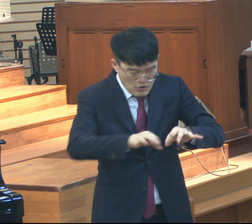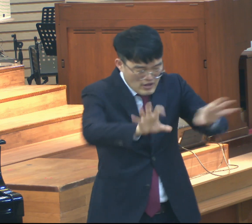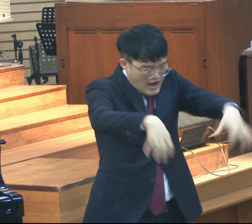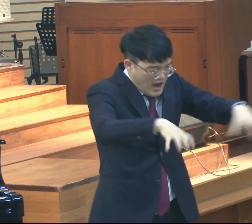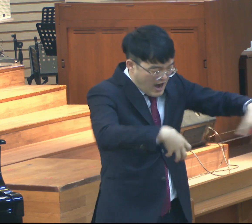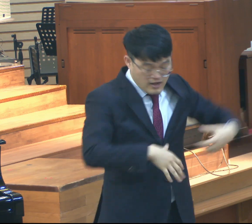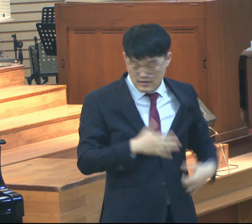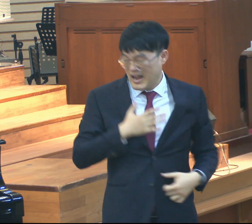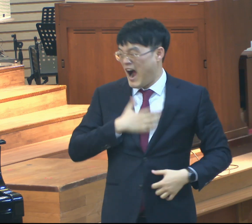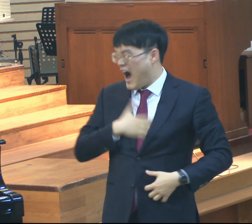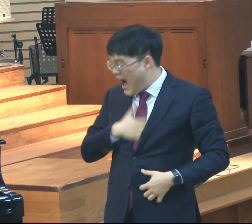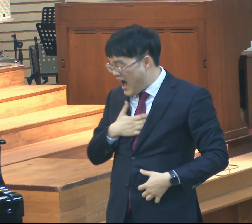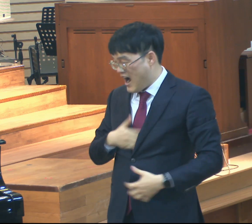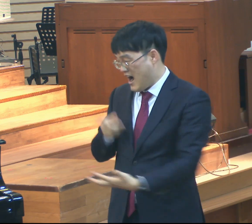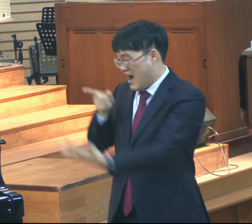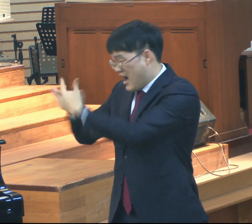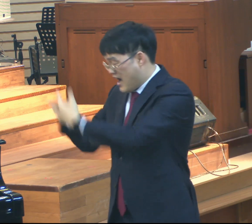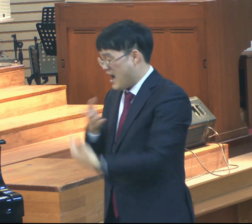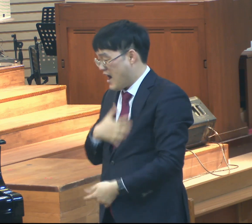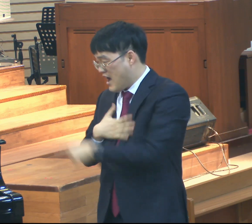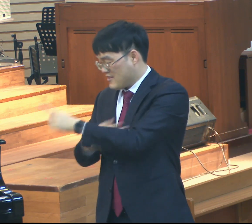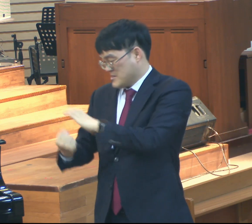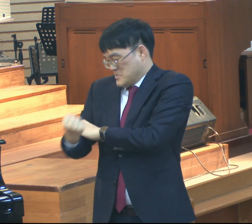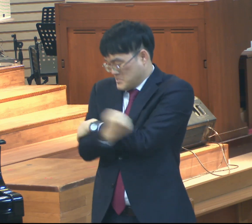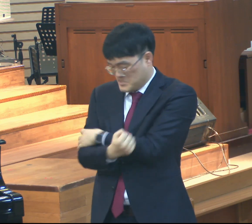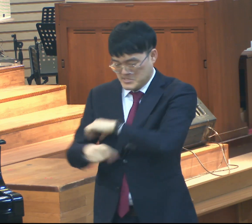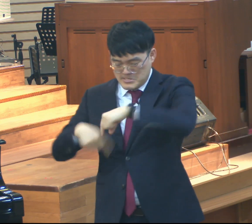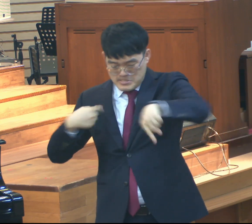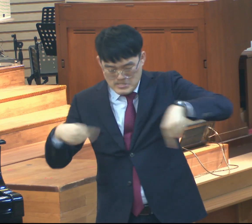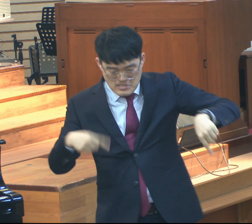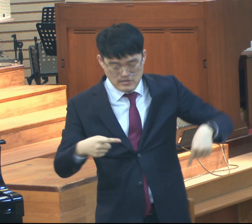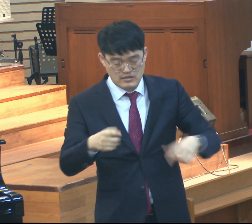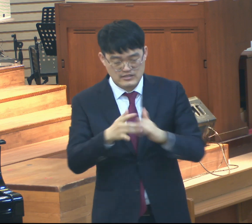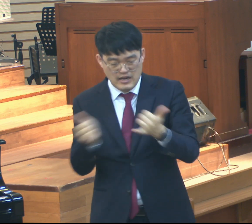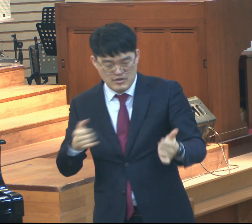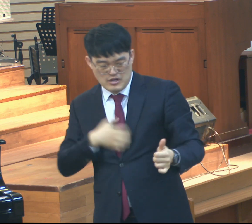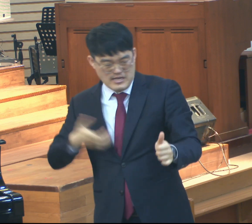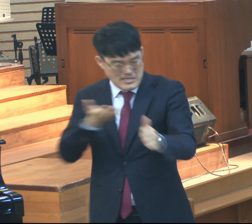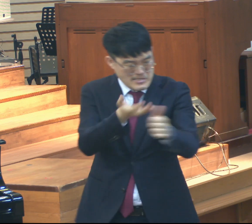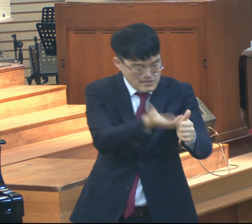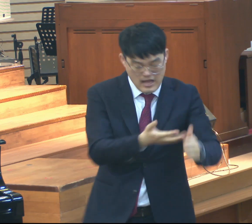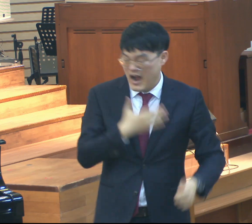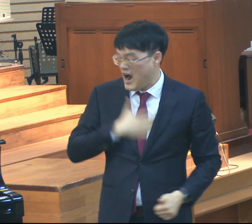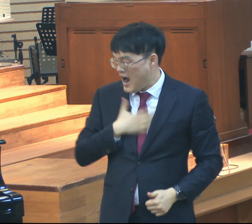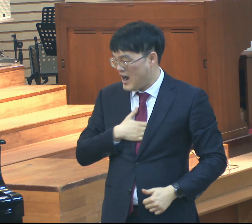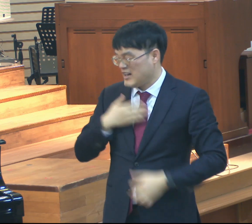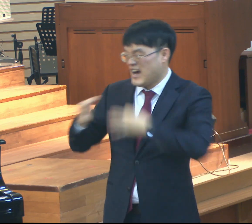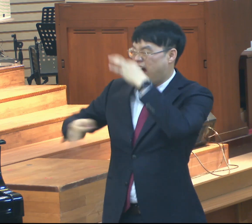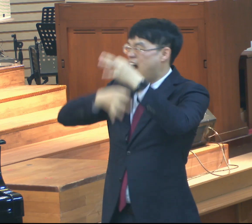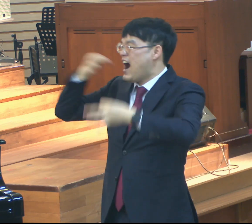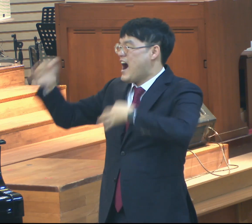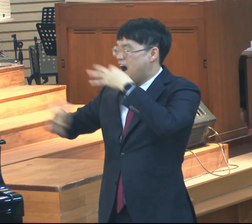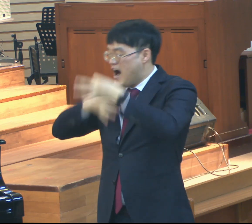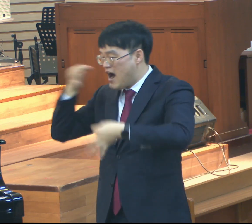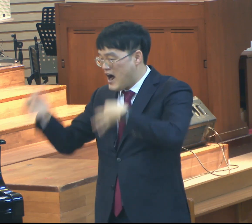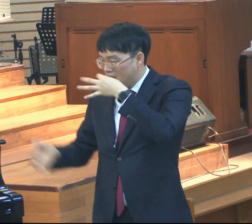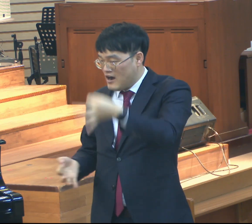축적하고 네가 어떻게 권력을 휘두르고 어떻게 사람들을 어렵게 하는지 내가 다 안다 하면서 소리를 지르다가 예수님이